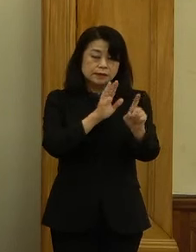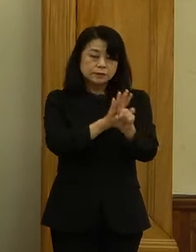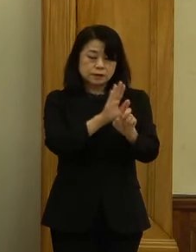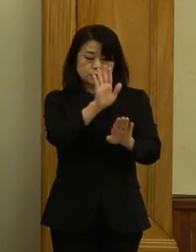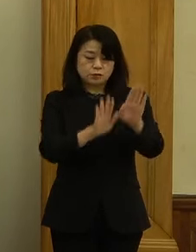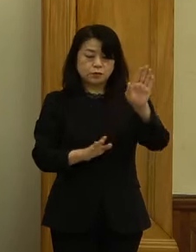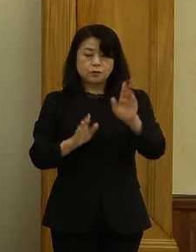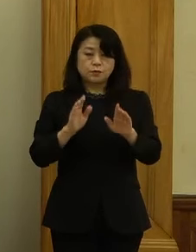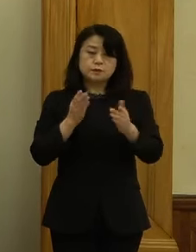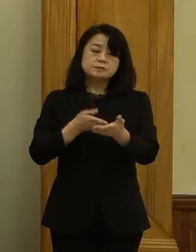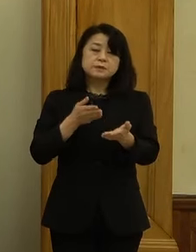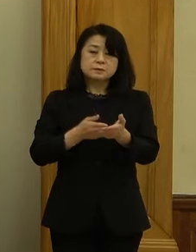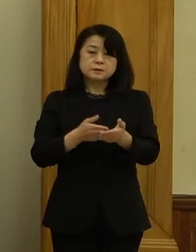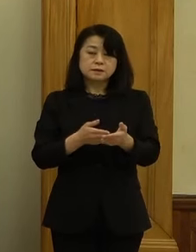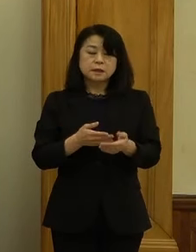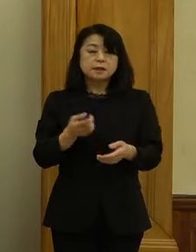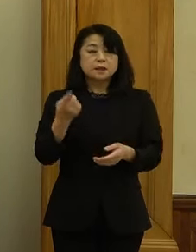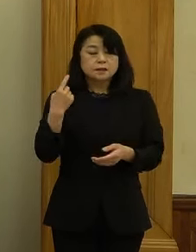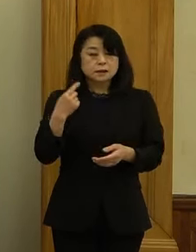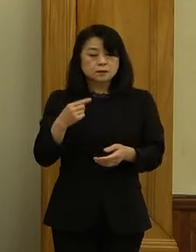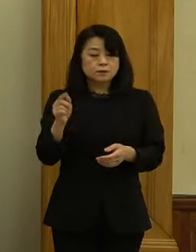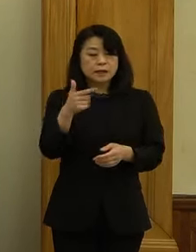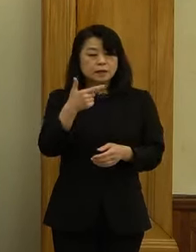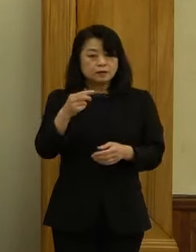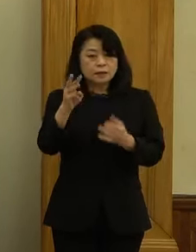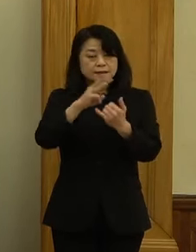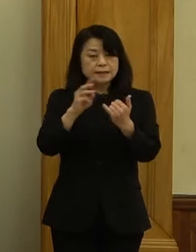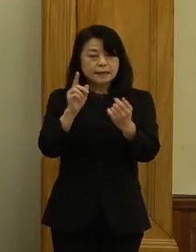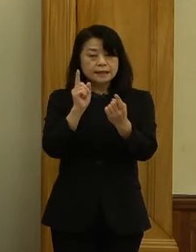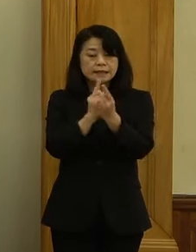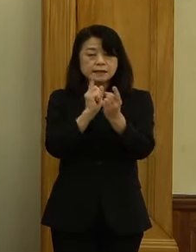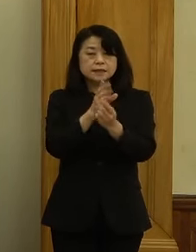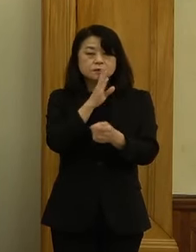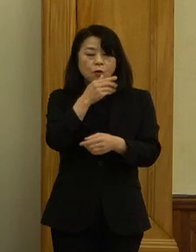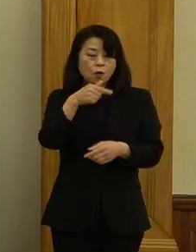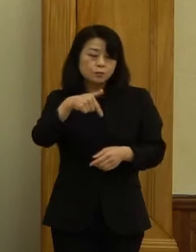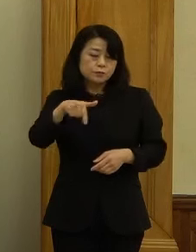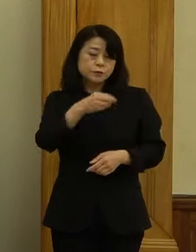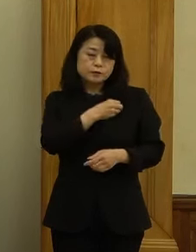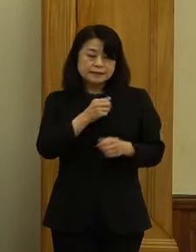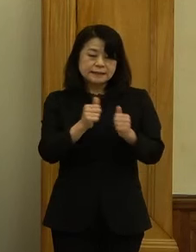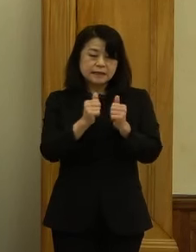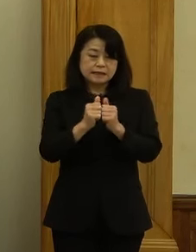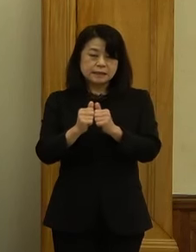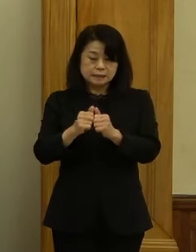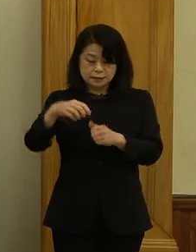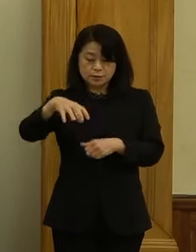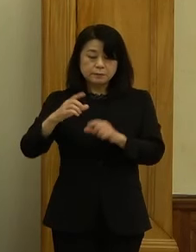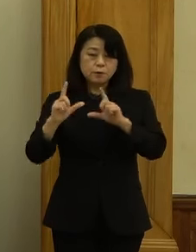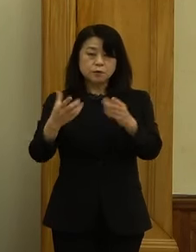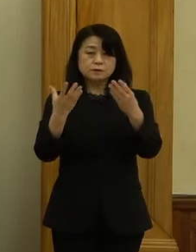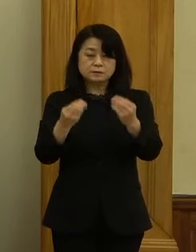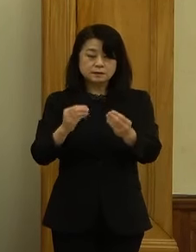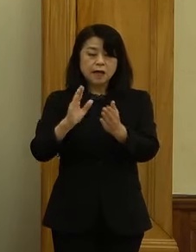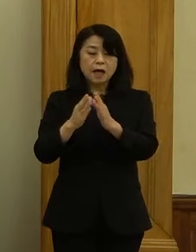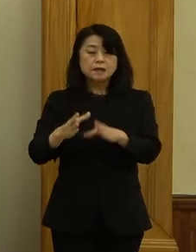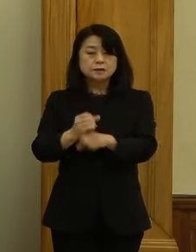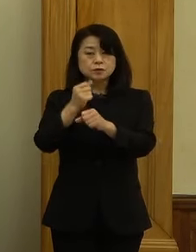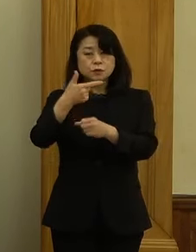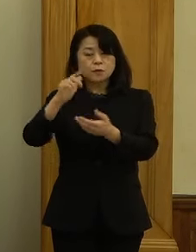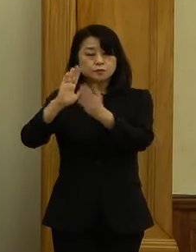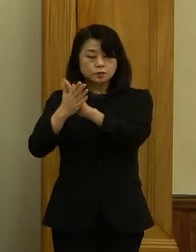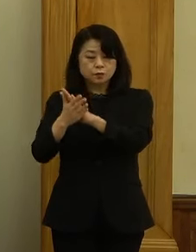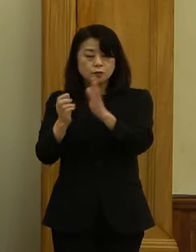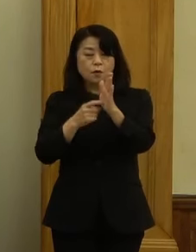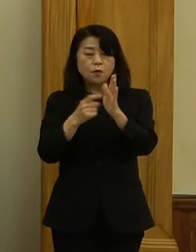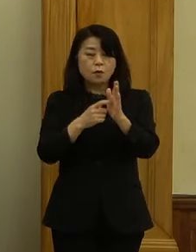ますまず昨日の第6回災害対策本部員会議でもご報告しましたが総務省による応急対策